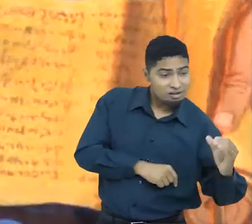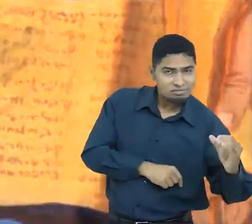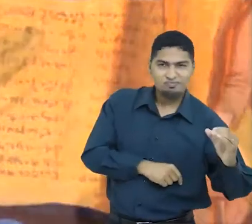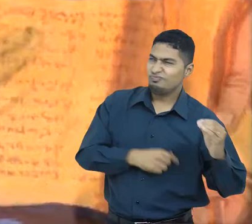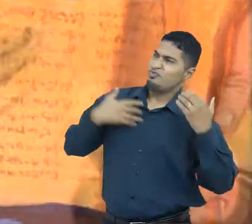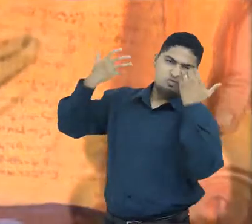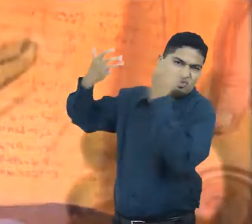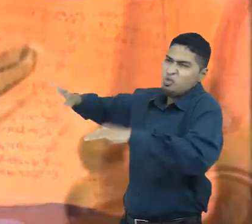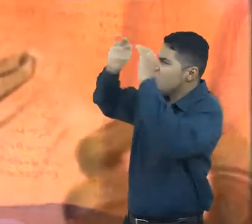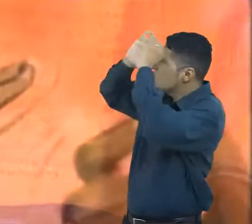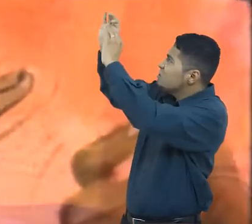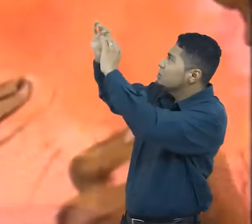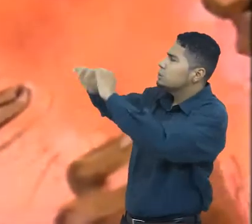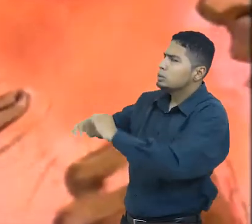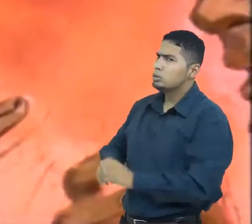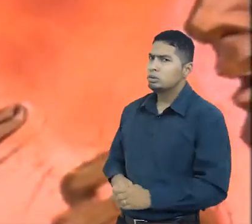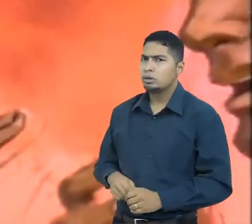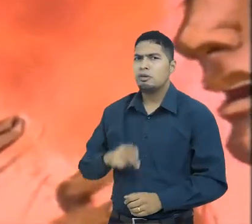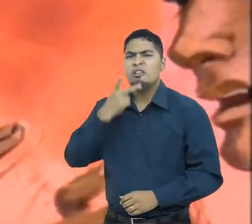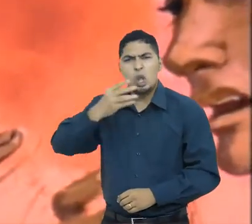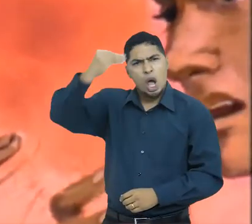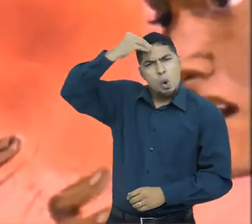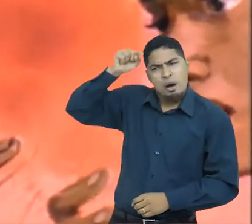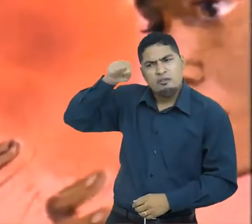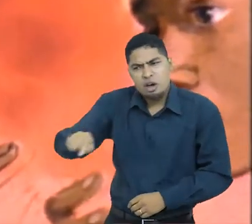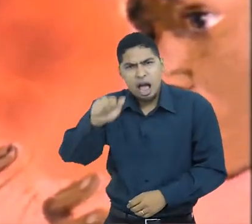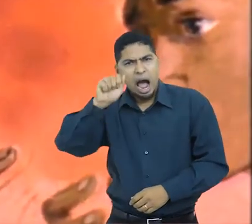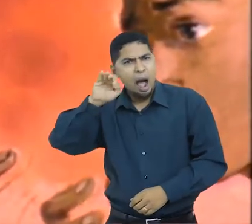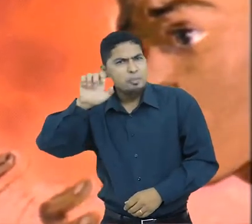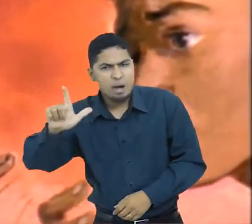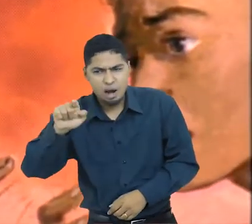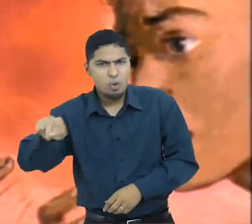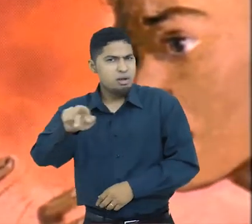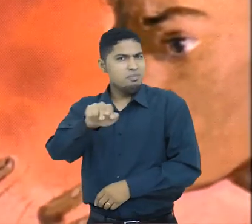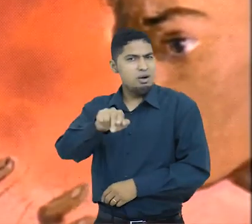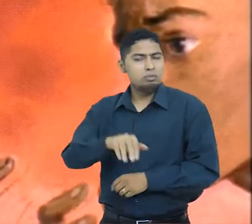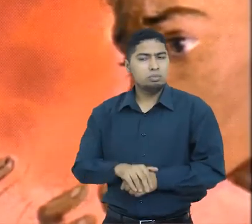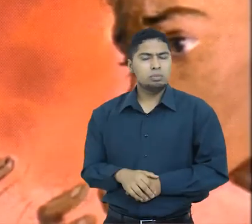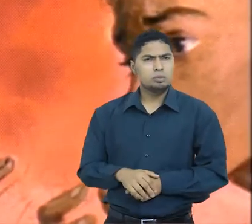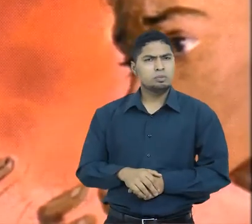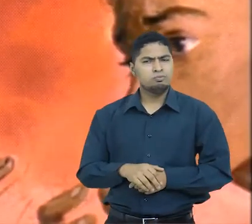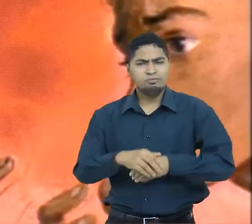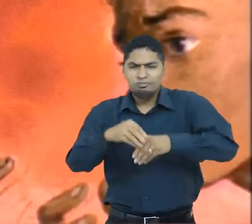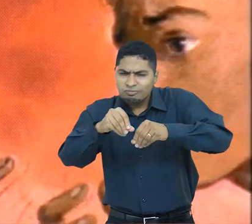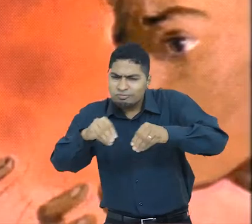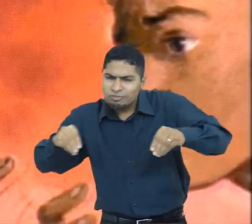Ao contrário, jogou a culpa em Abel, seu irmão. Quando estavam no campo,